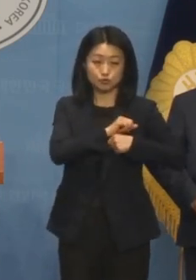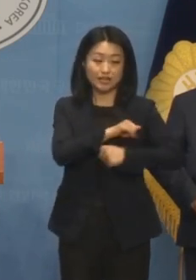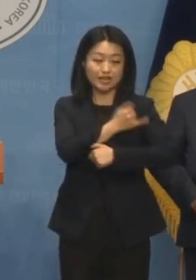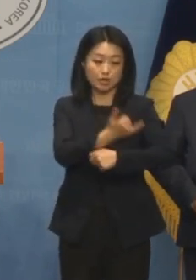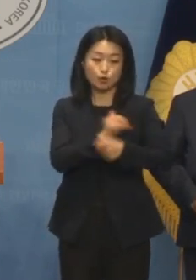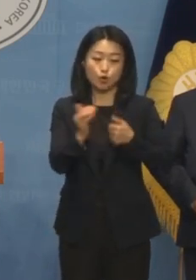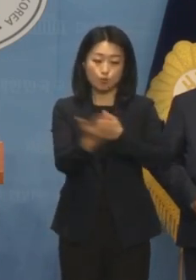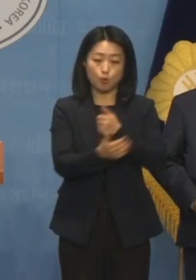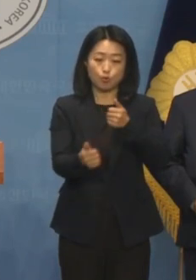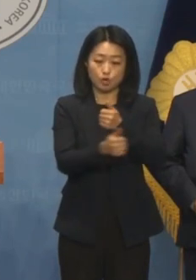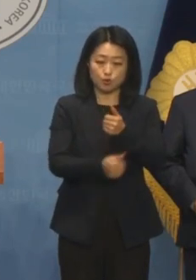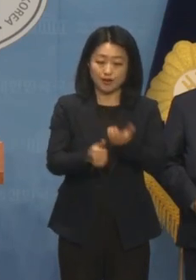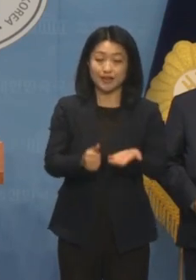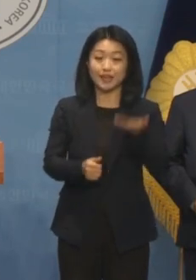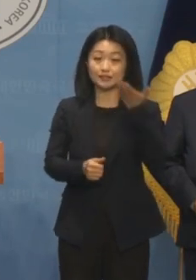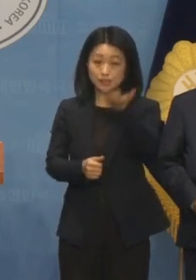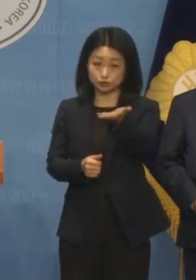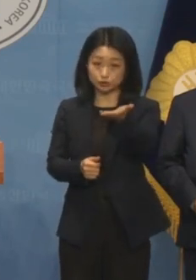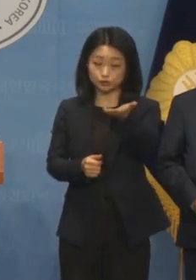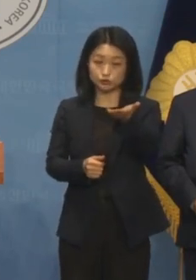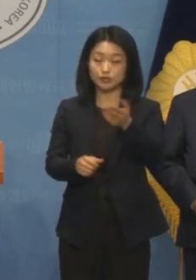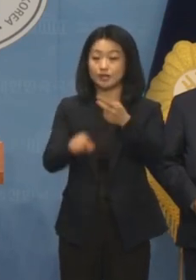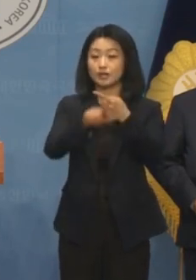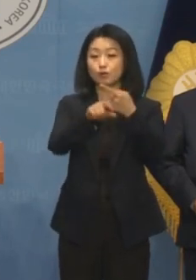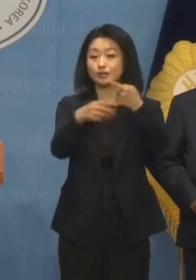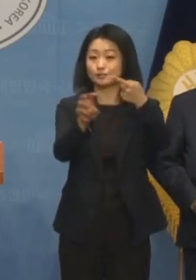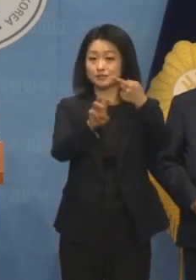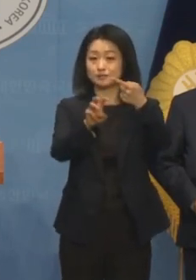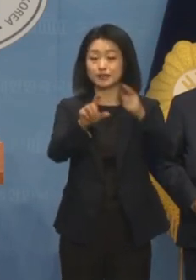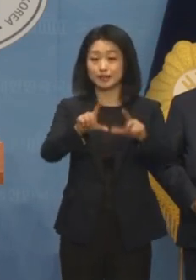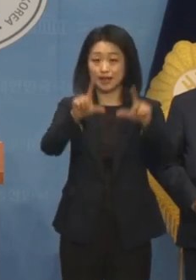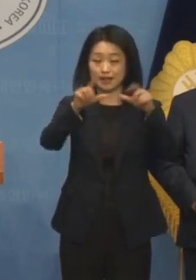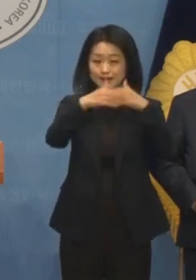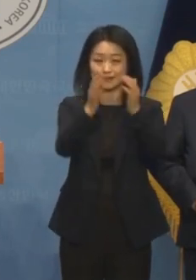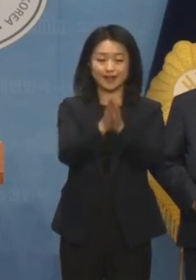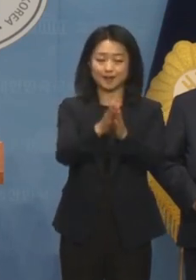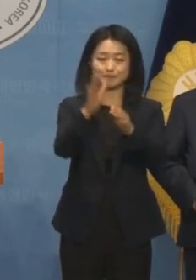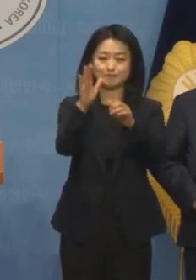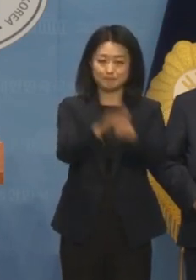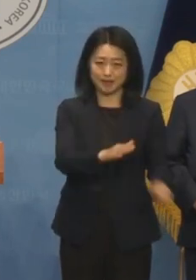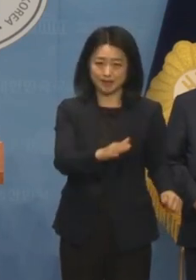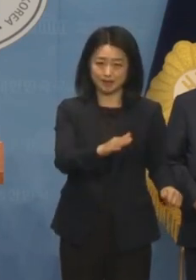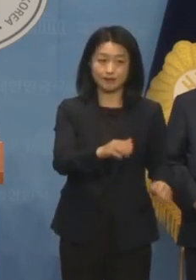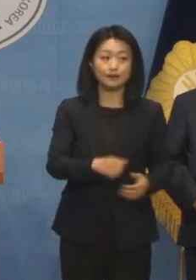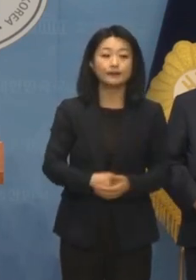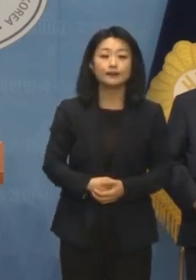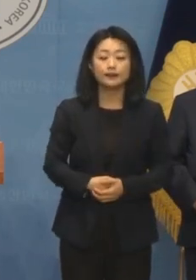군인권보호위원회에 제출했지만 지난 1월 30일 전부 기각되었습니다.